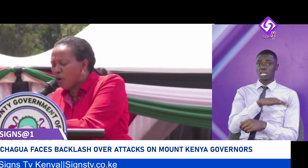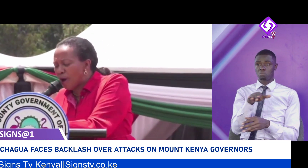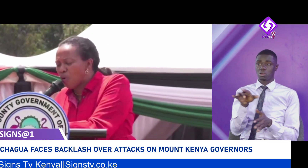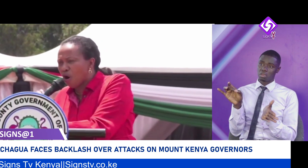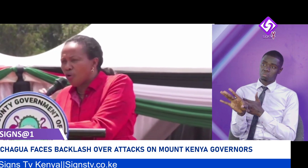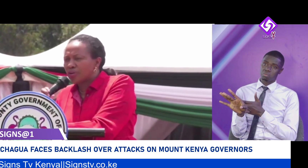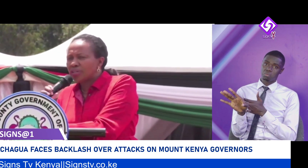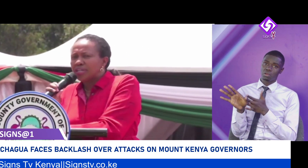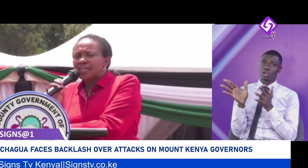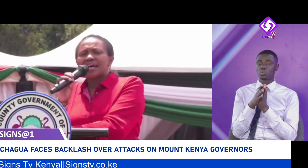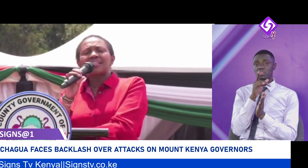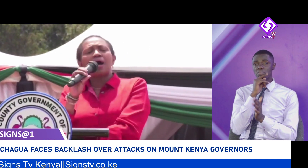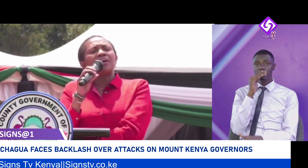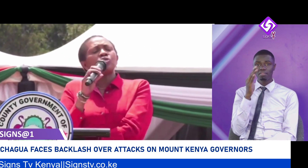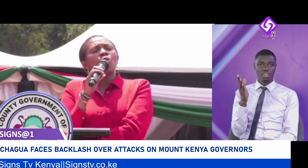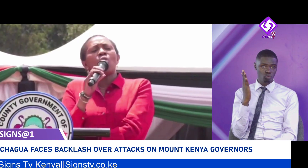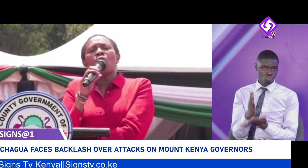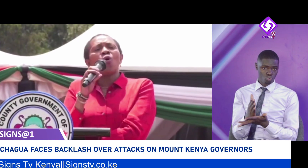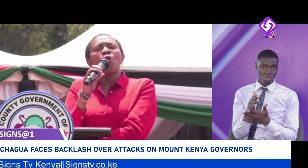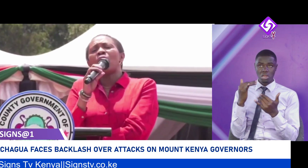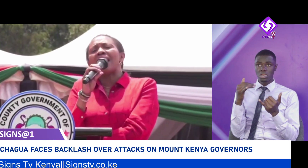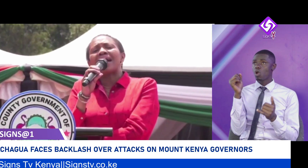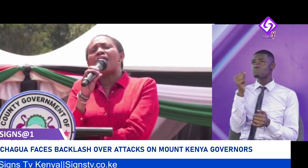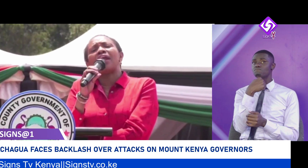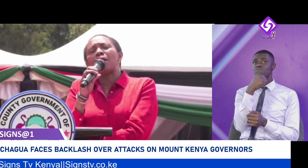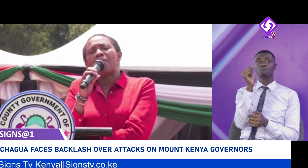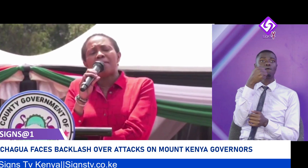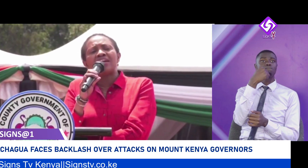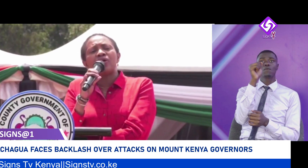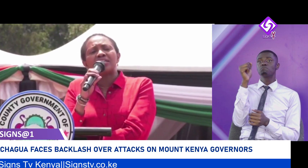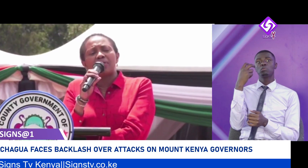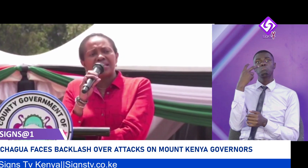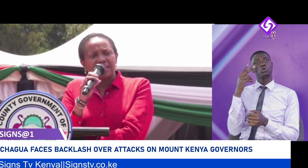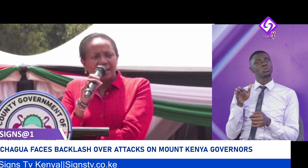wanaume huko. Sasa amezunguka akaona wamama ndio ataweza.